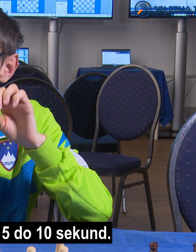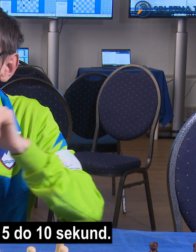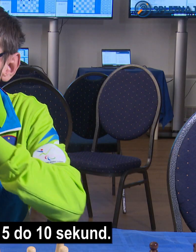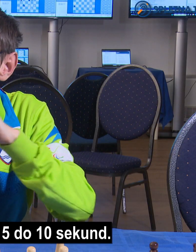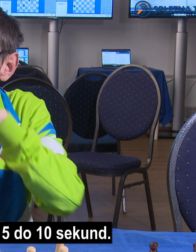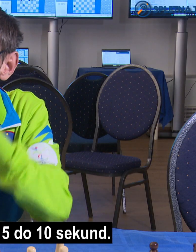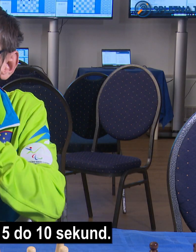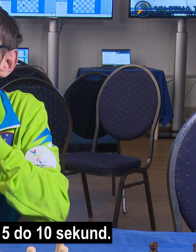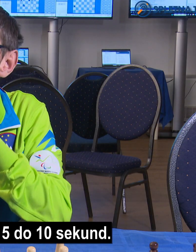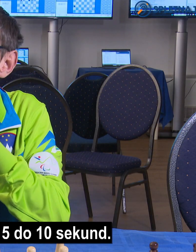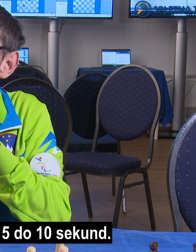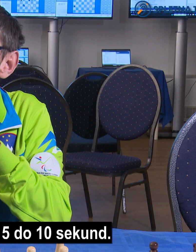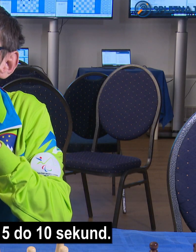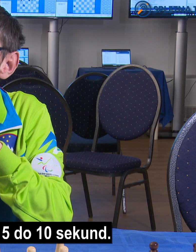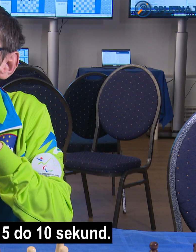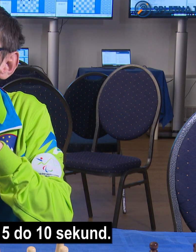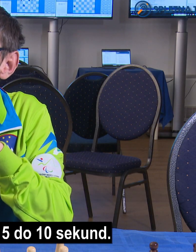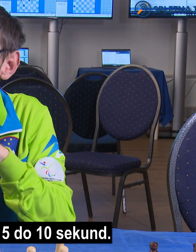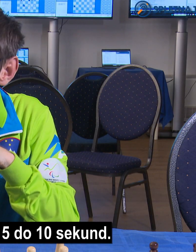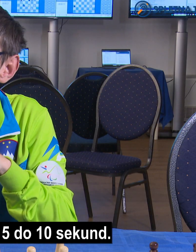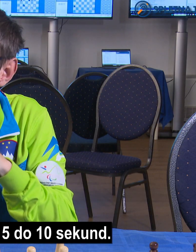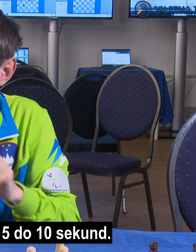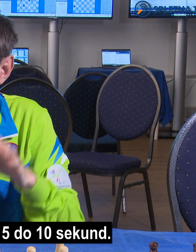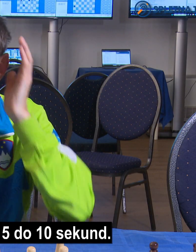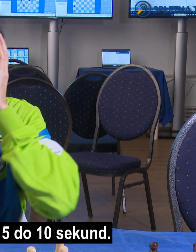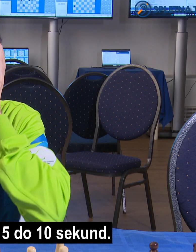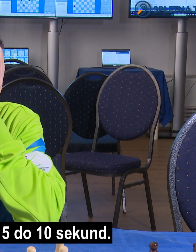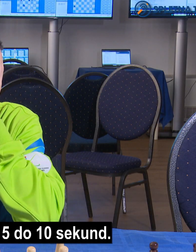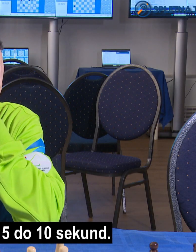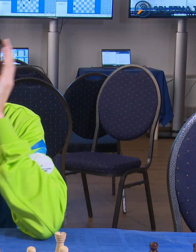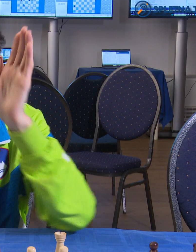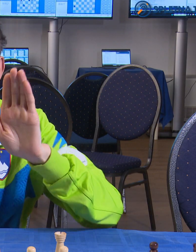Imaš čas za razmislek 5 do 10 sekund.